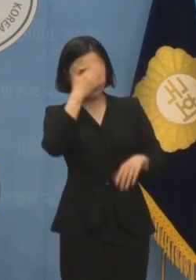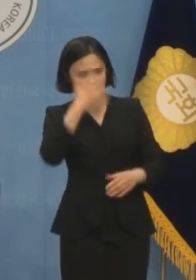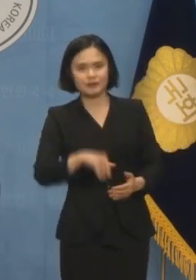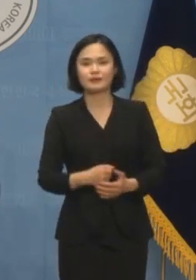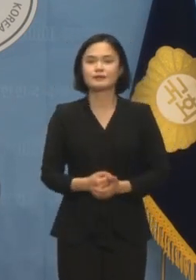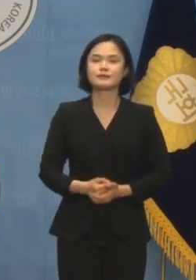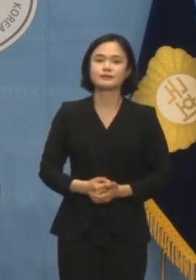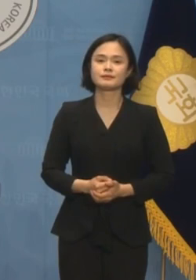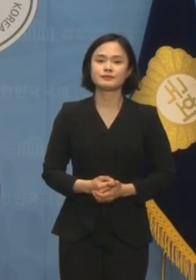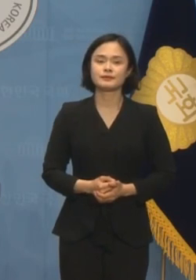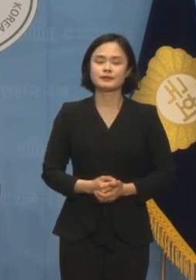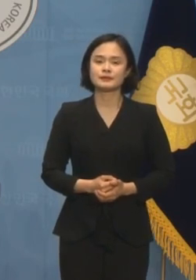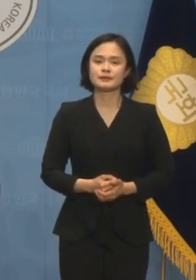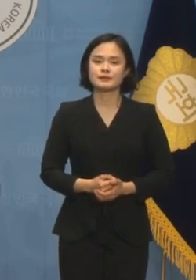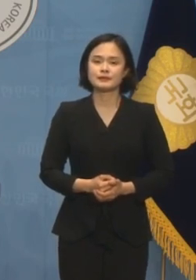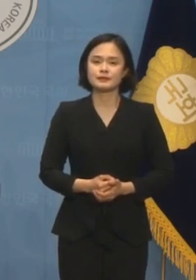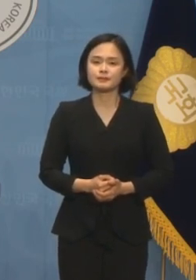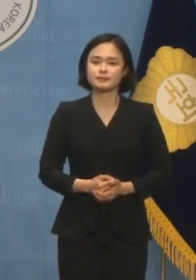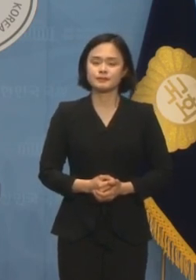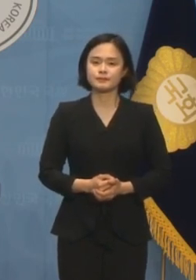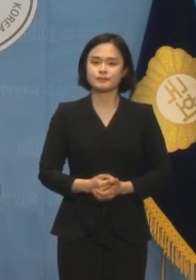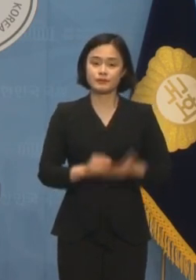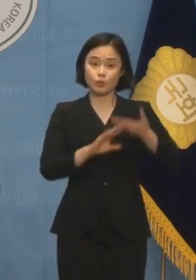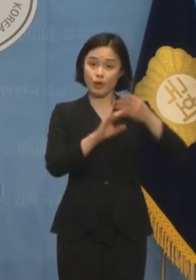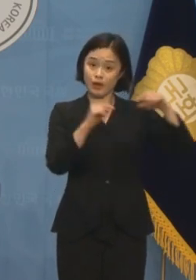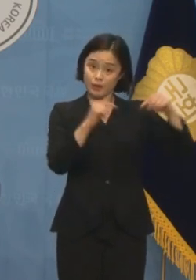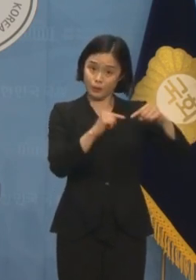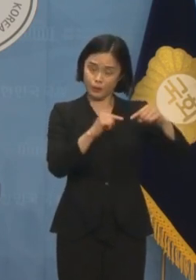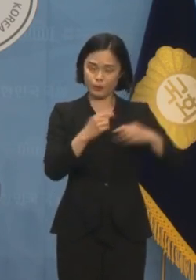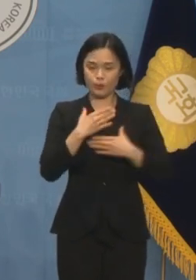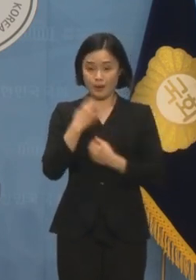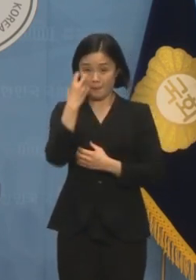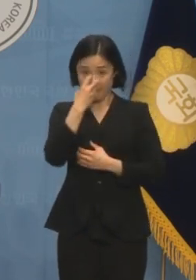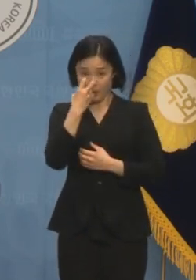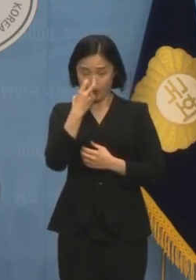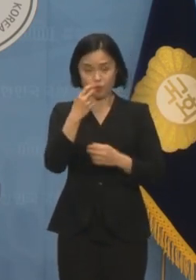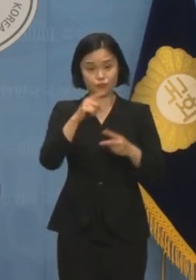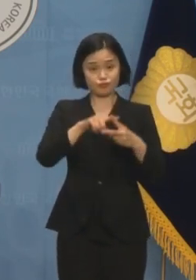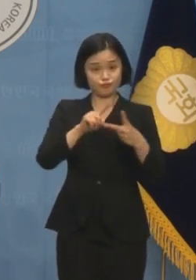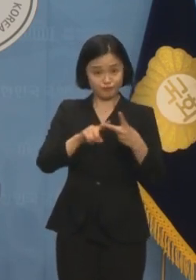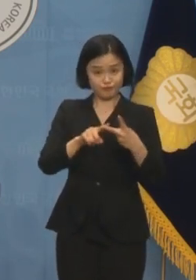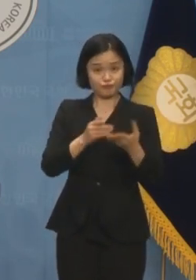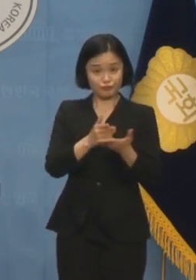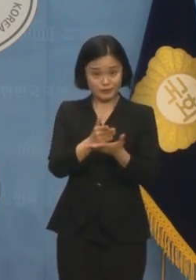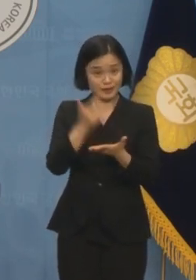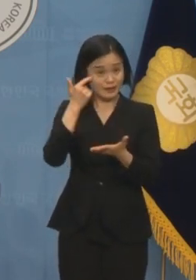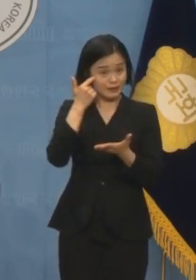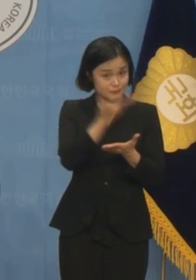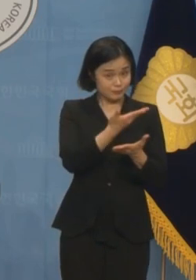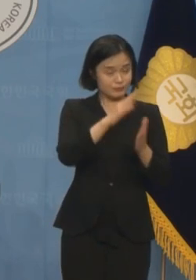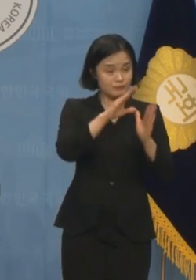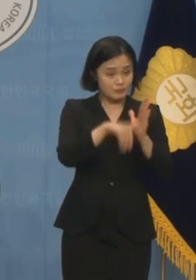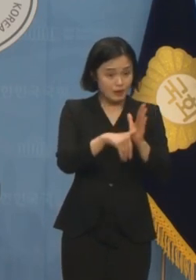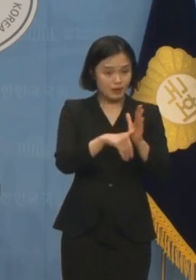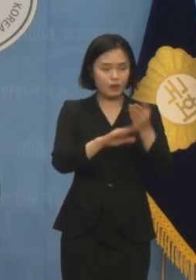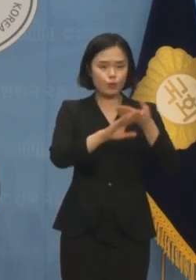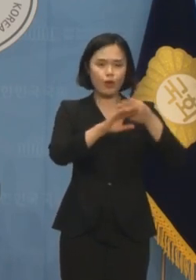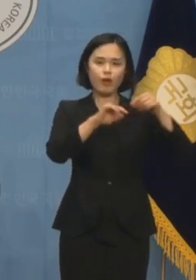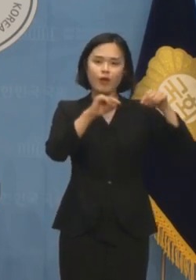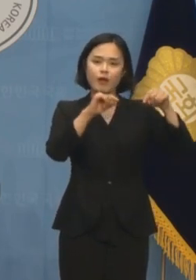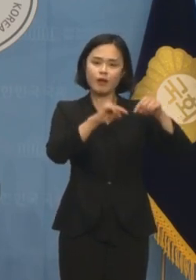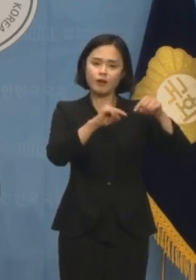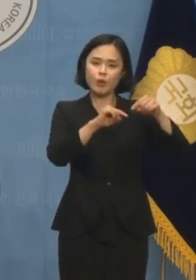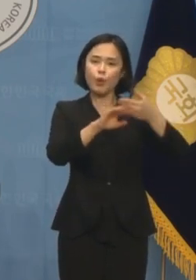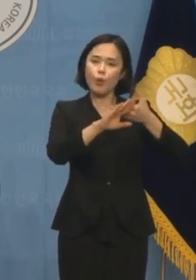그런데 말이죠. 외교 안보 분야 질문 기회는 외신에게만 주고 경제 분야는 경제신문사에만 질문